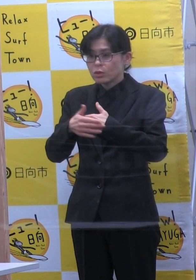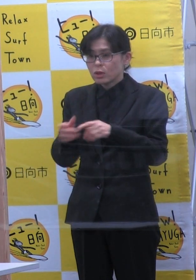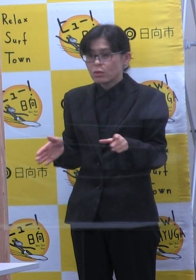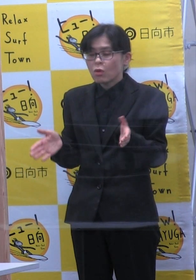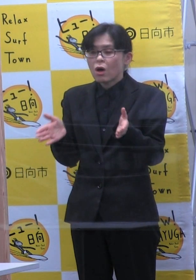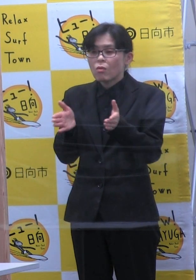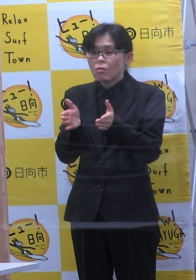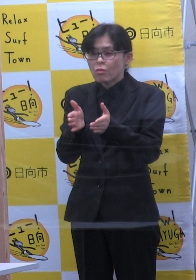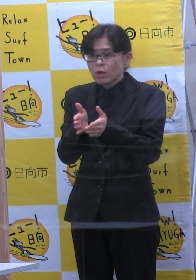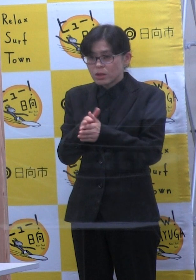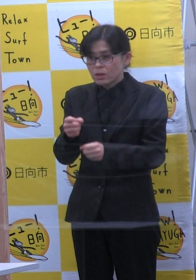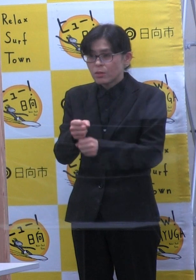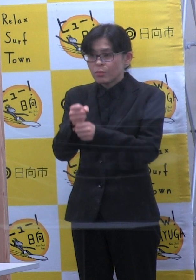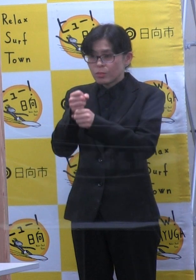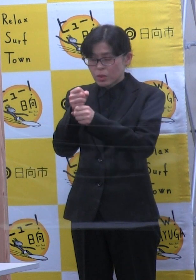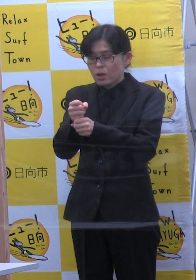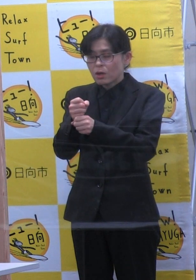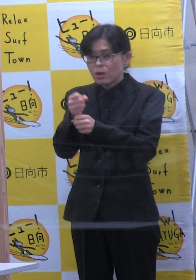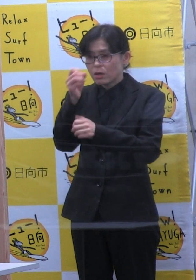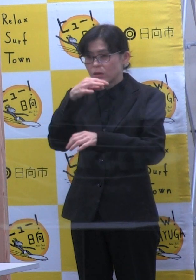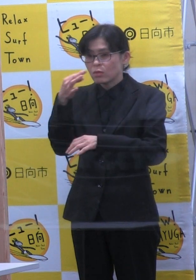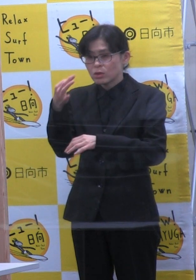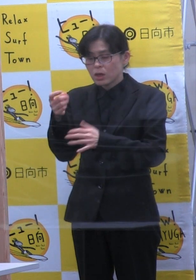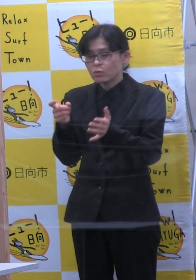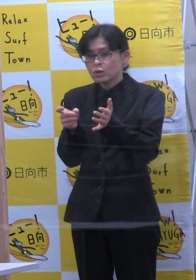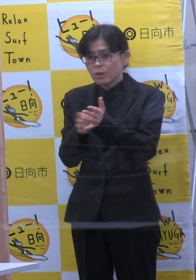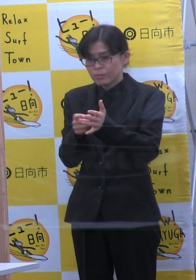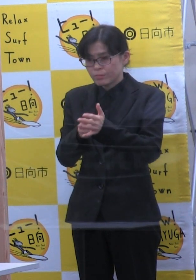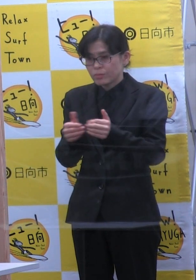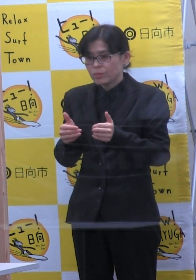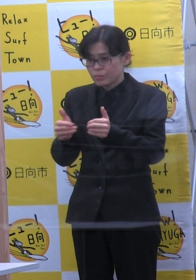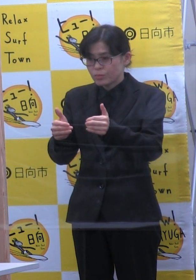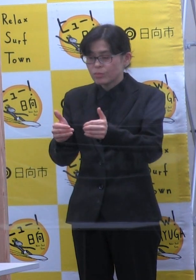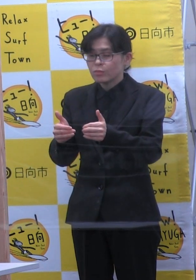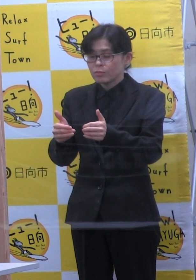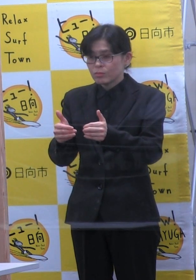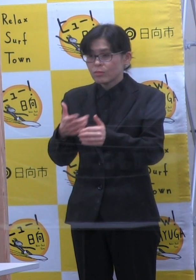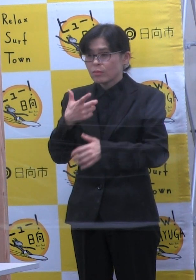一体的な予算としてスピード感を持って